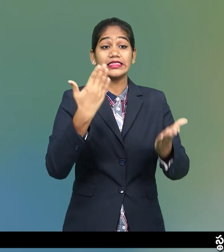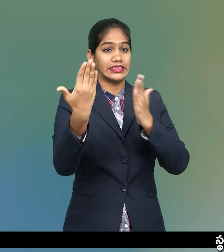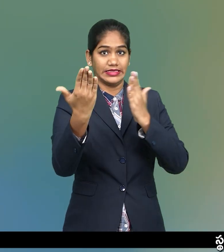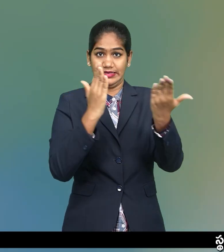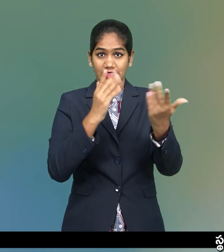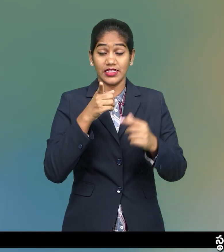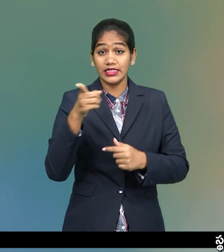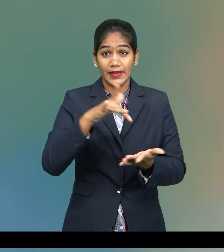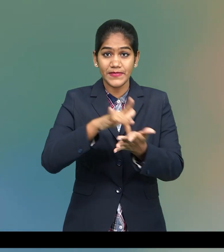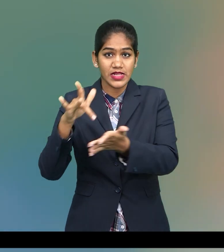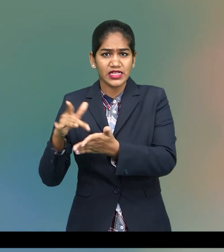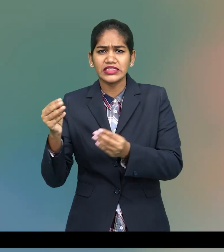స్థలాలతో పోలిస్తే తీరం దగ్గర